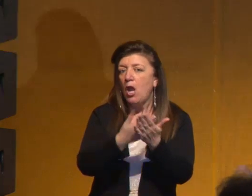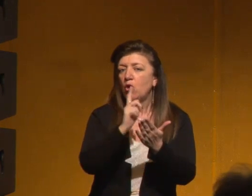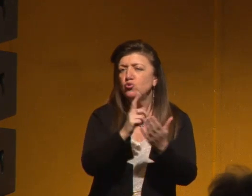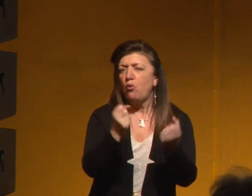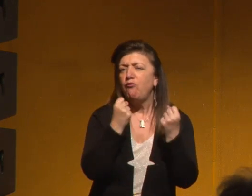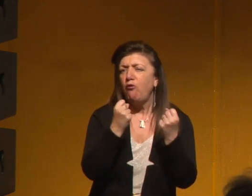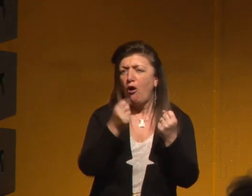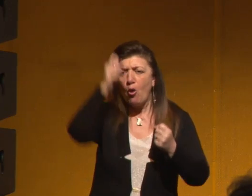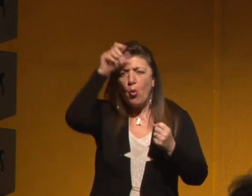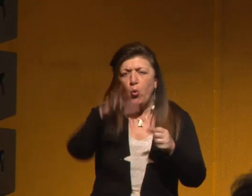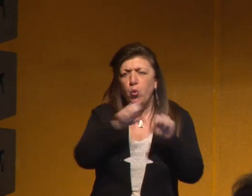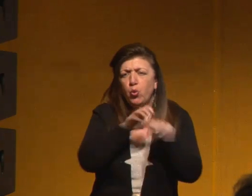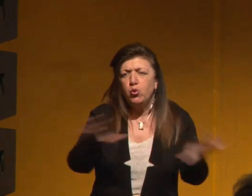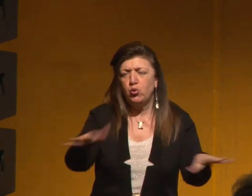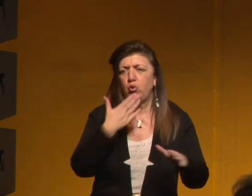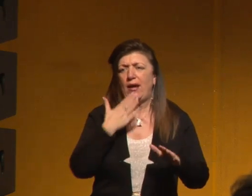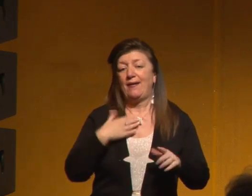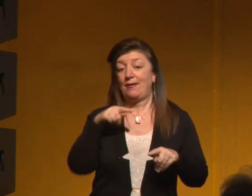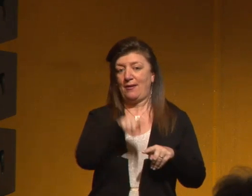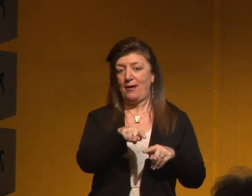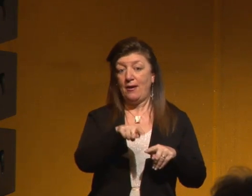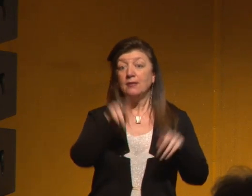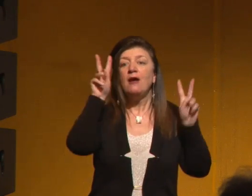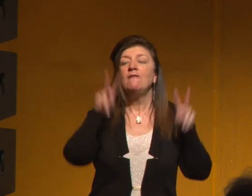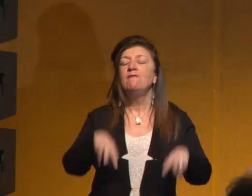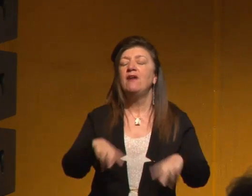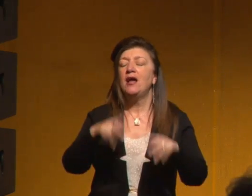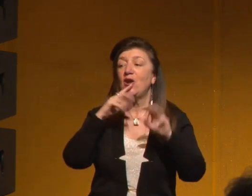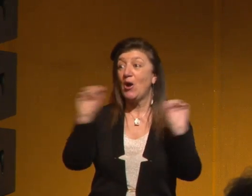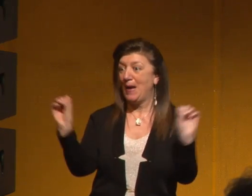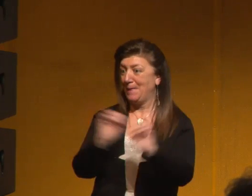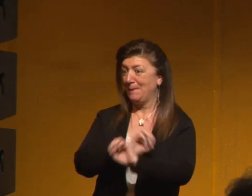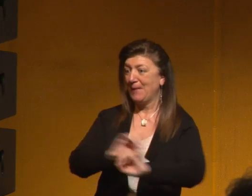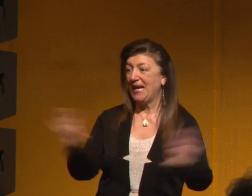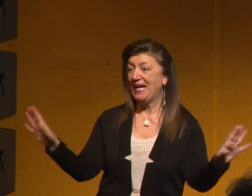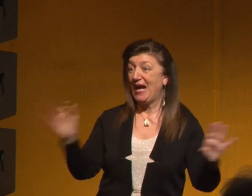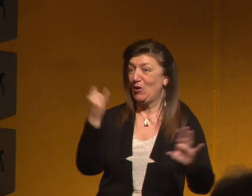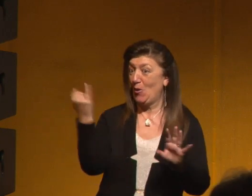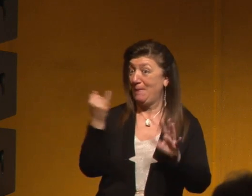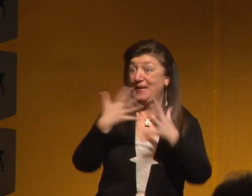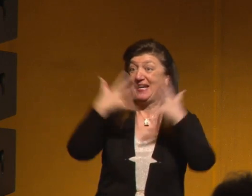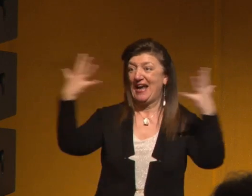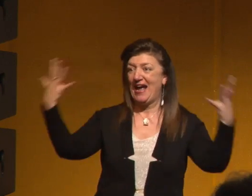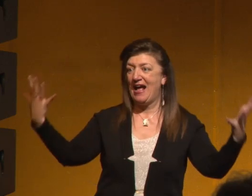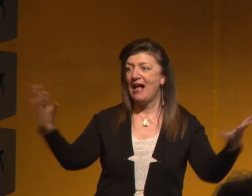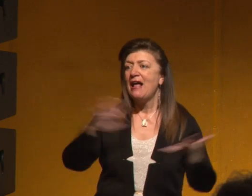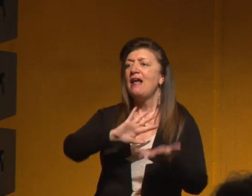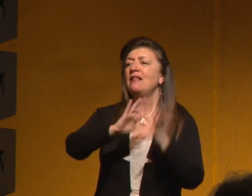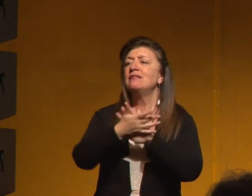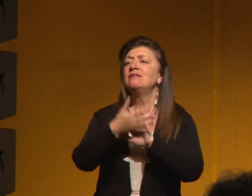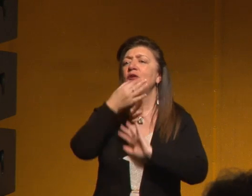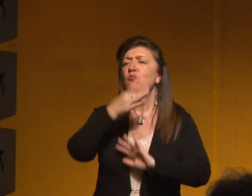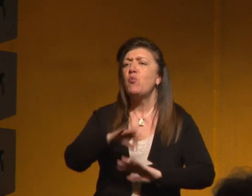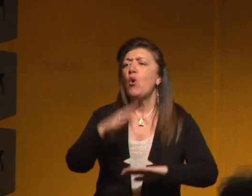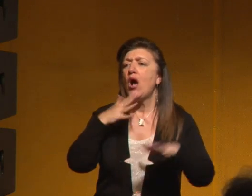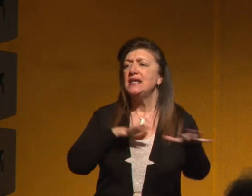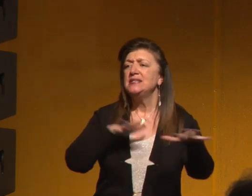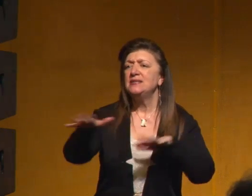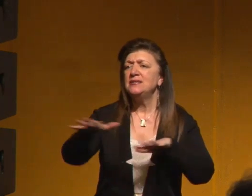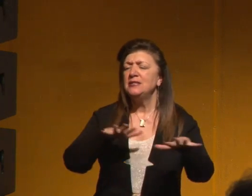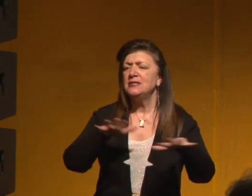insomma è stato un vero piccolo miracolo nella capacità di fare sistema di credere nella forza del gruppo